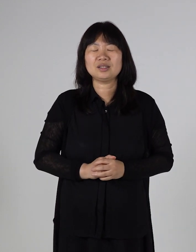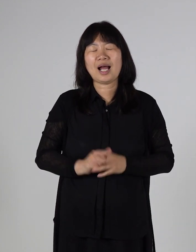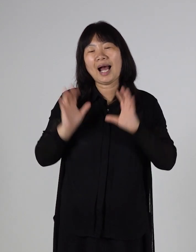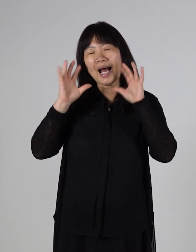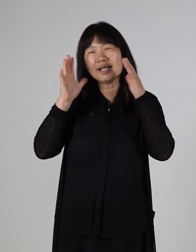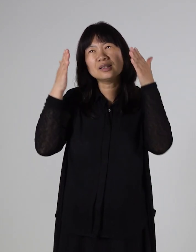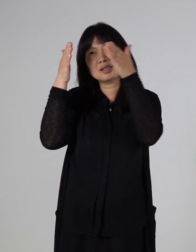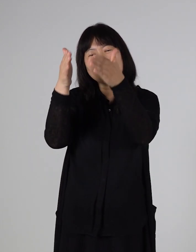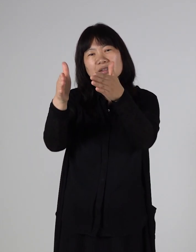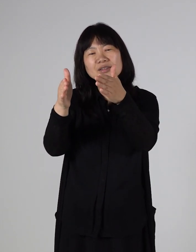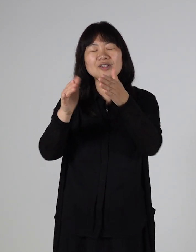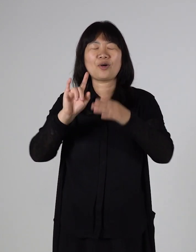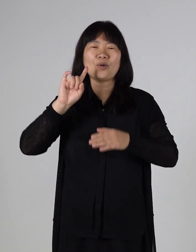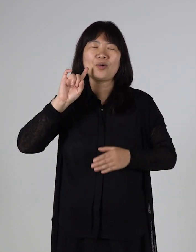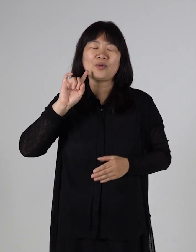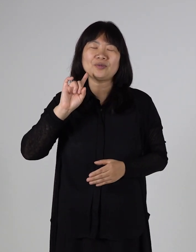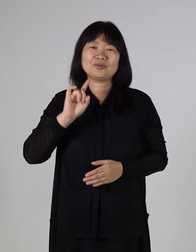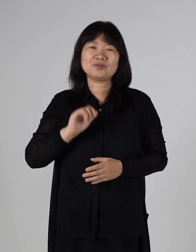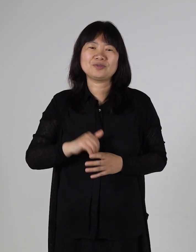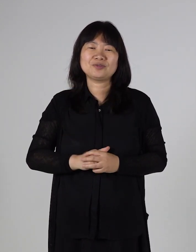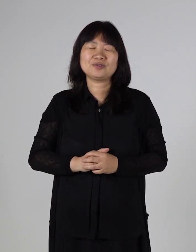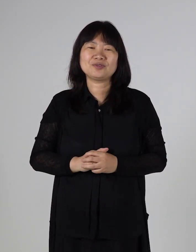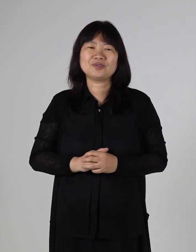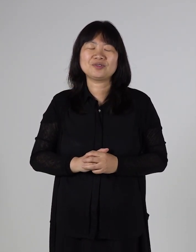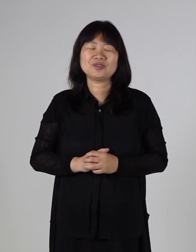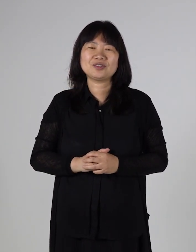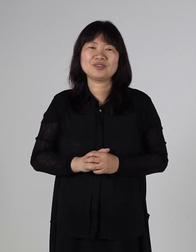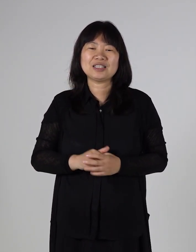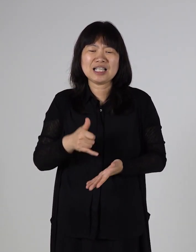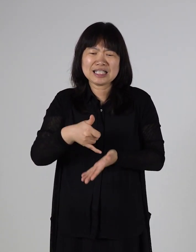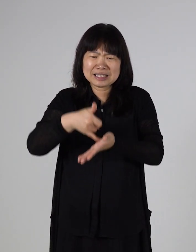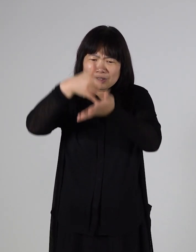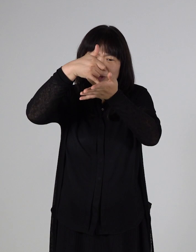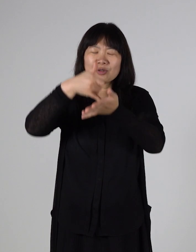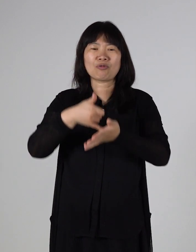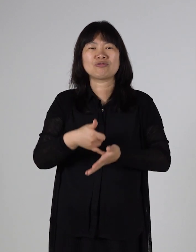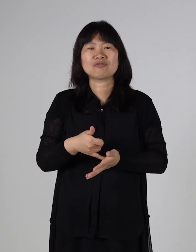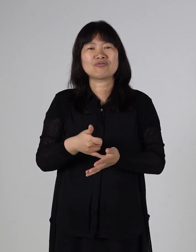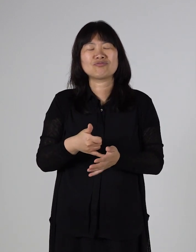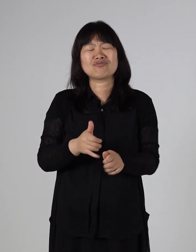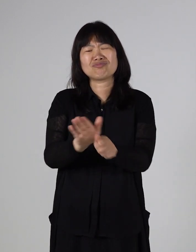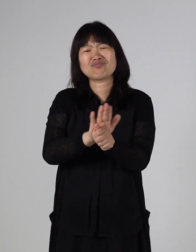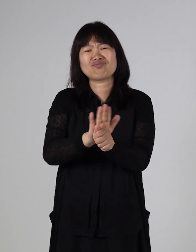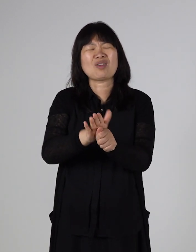아이들을 향해서 곱게 고상하게 아이들을 대하지 않았어요.